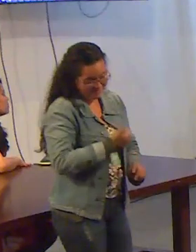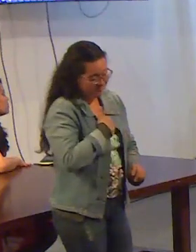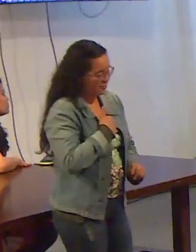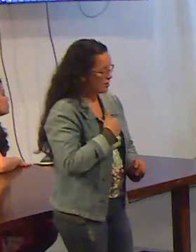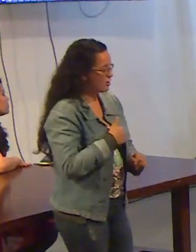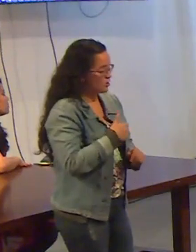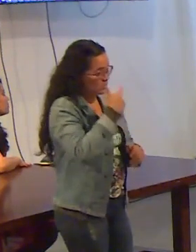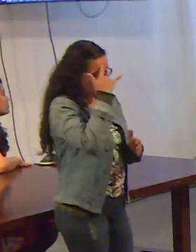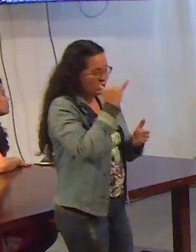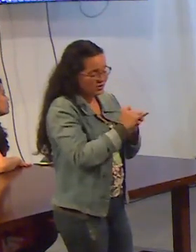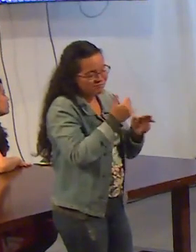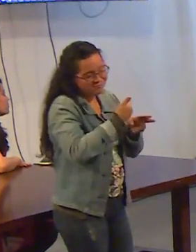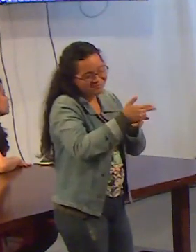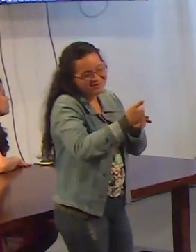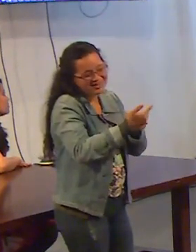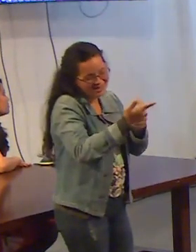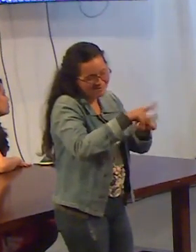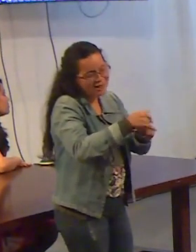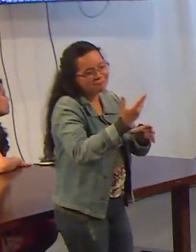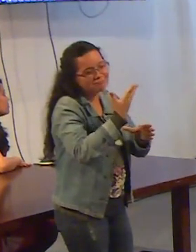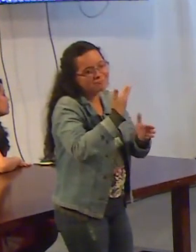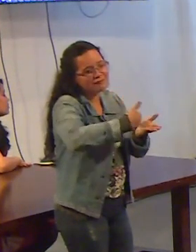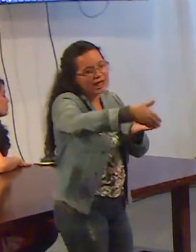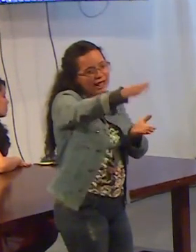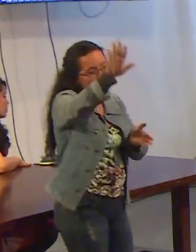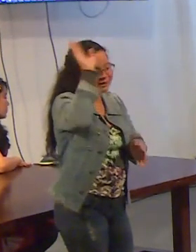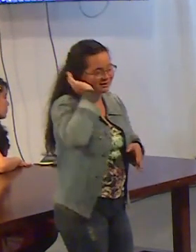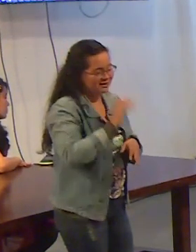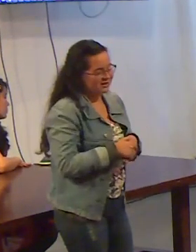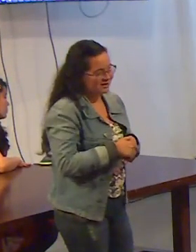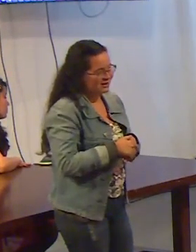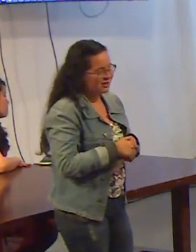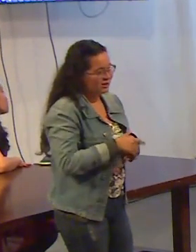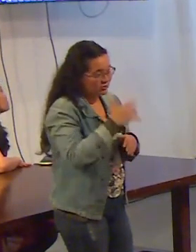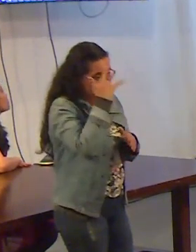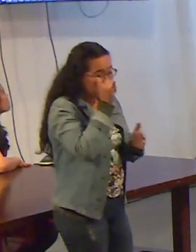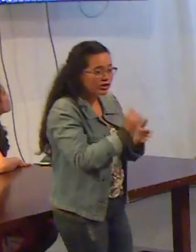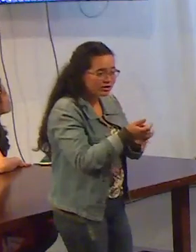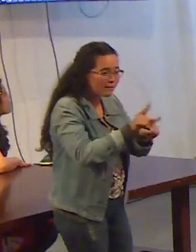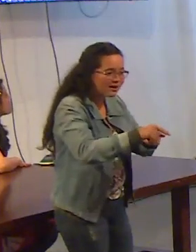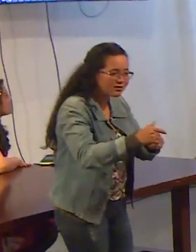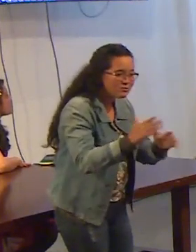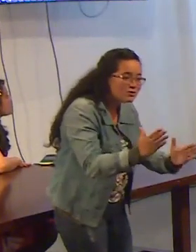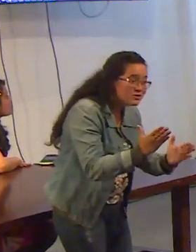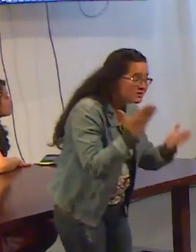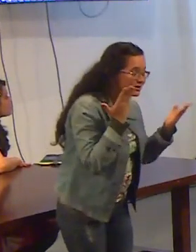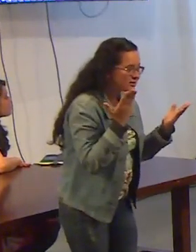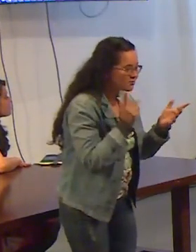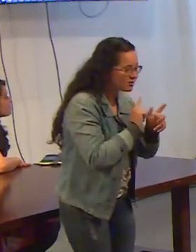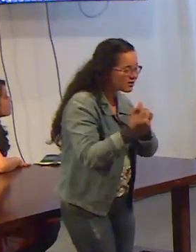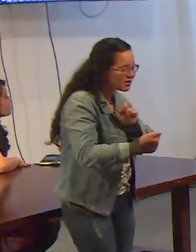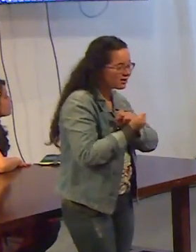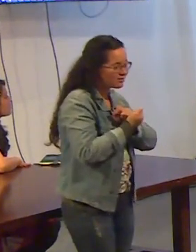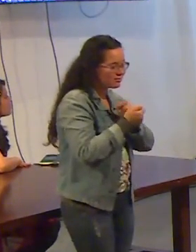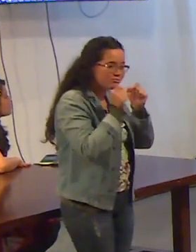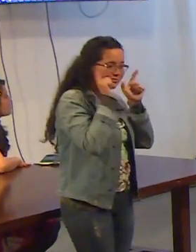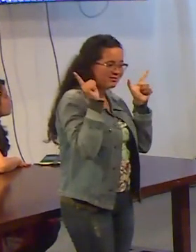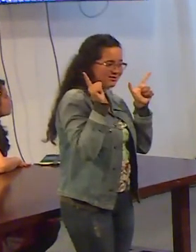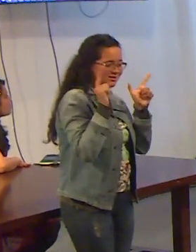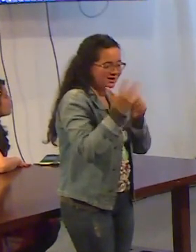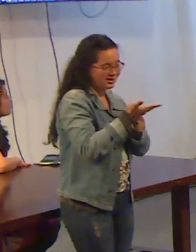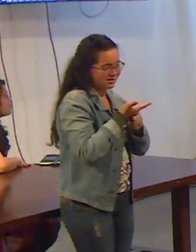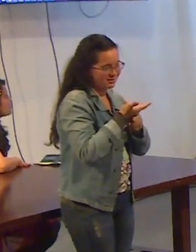ya pues pronto también se van, creo que en ellos también se despertó ese cambio del